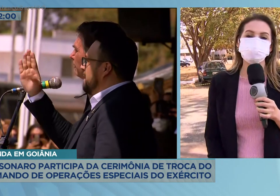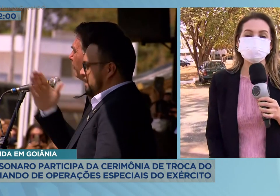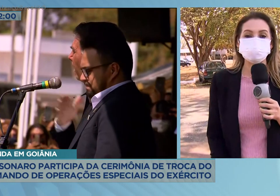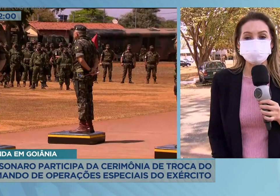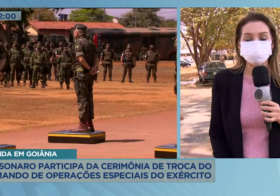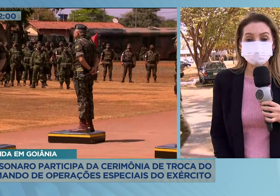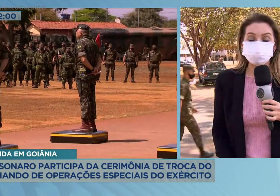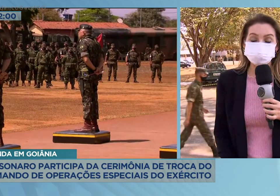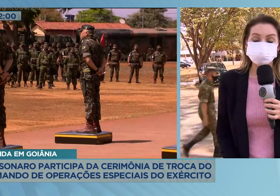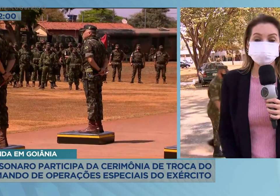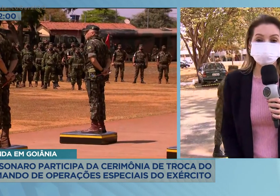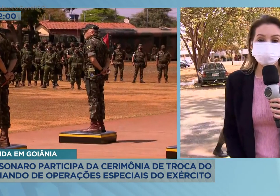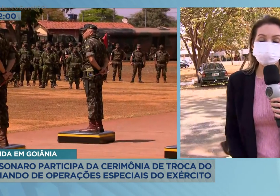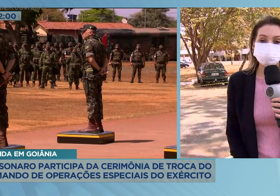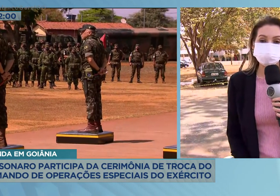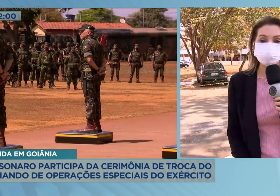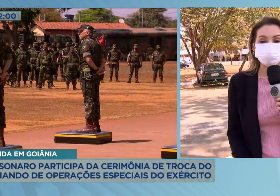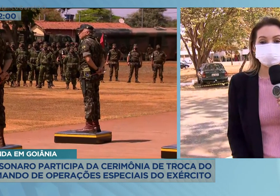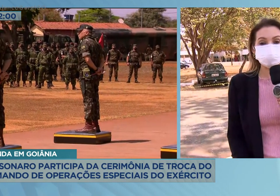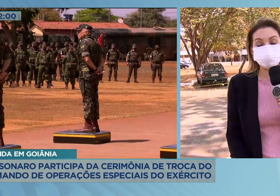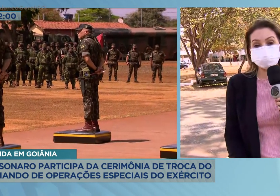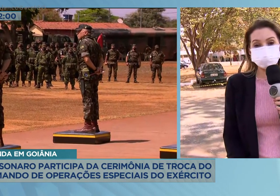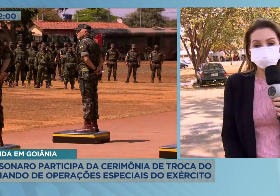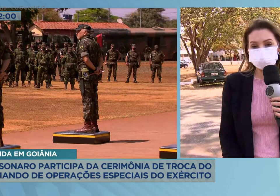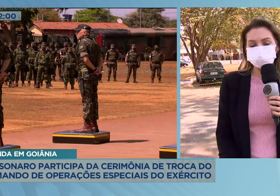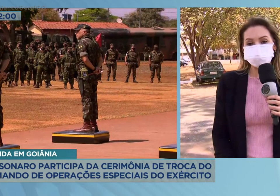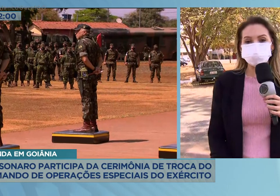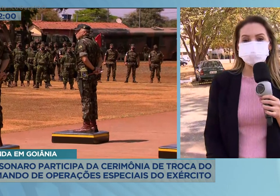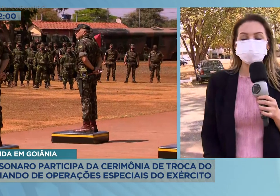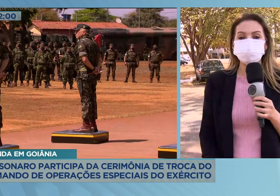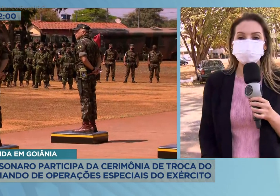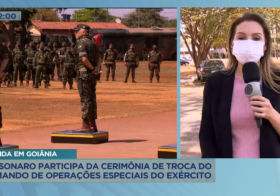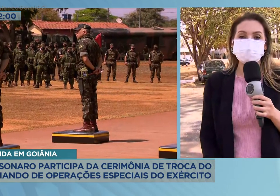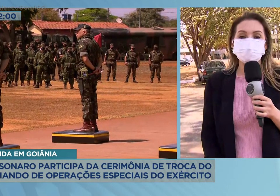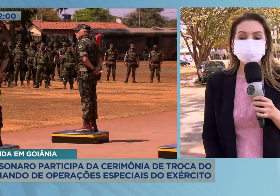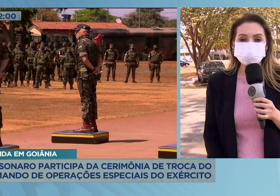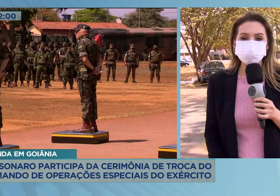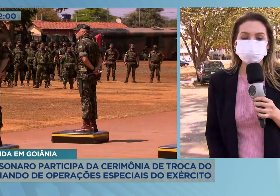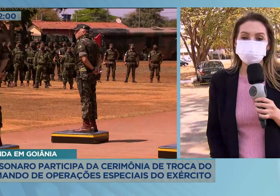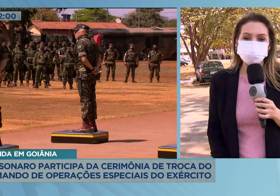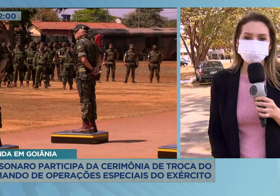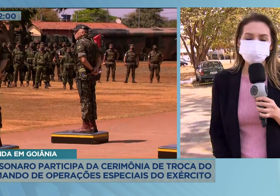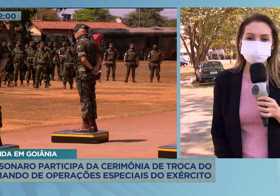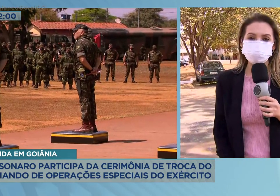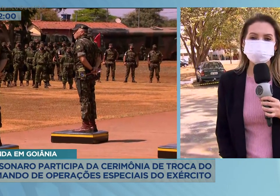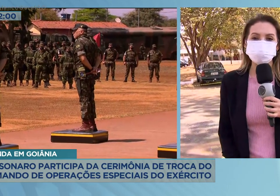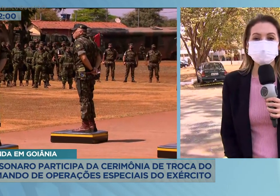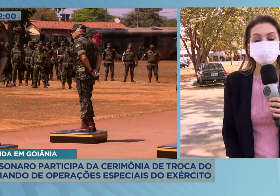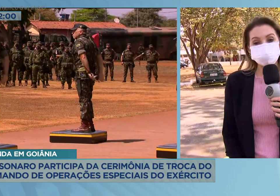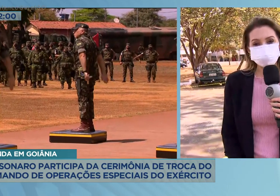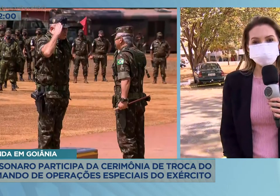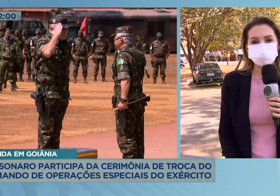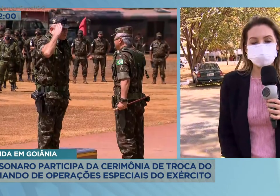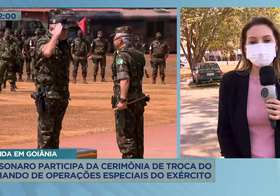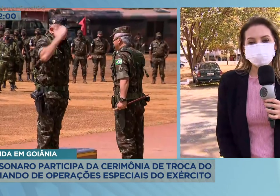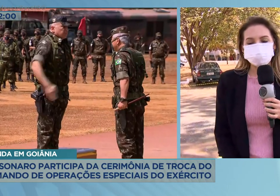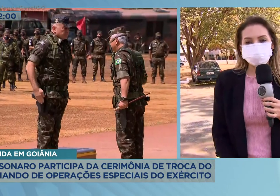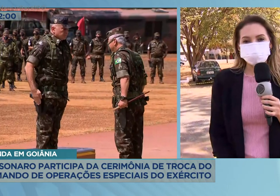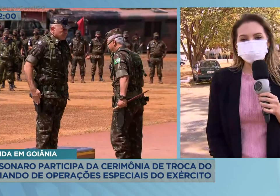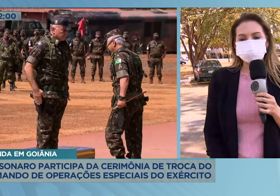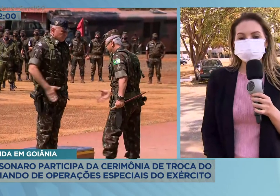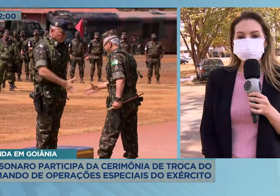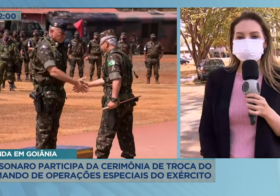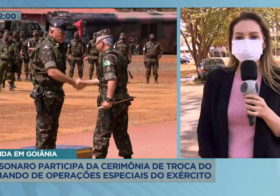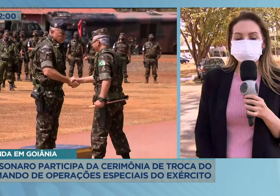de motociata, mas a assessoria de imprensa diz que vai ser um passeio curto de aproximadamente 20 quilômetros para poder prestigiar